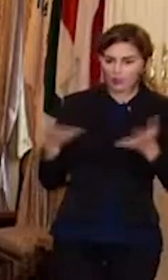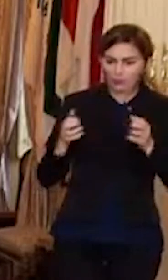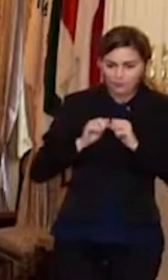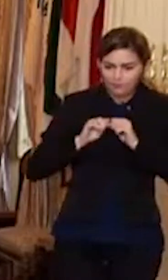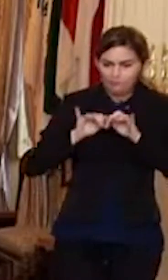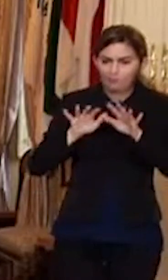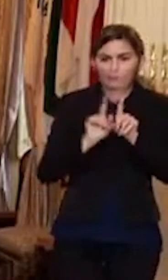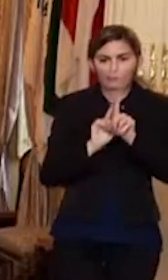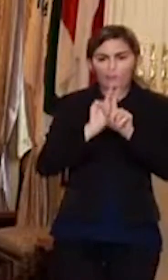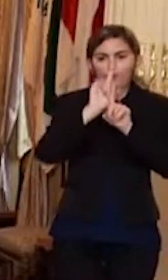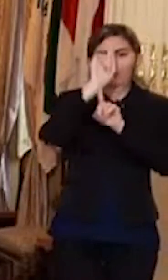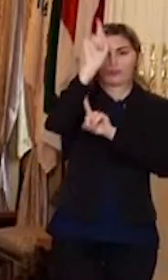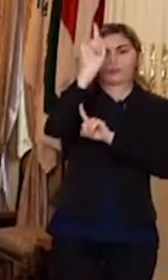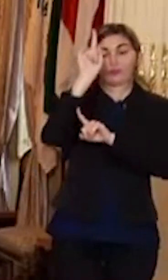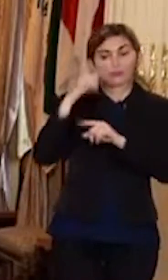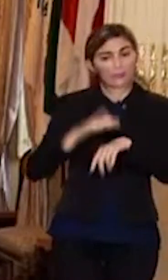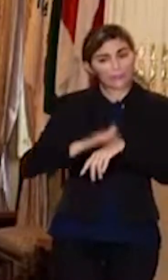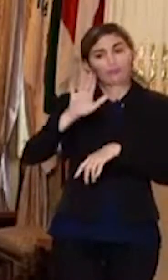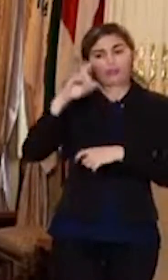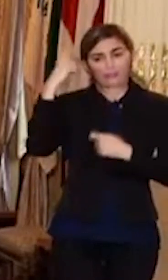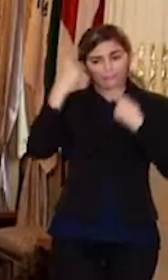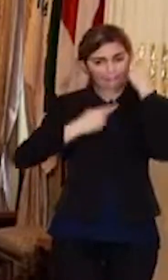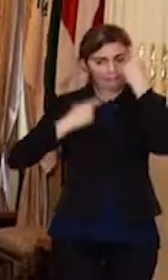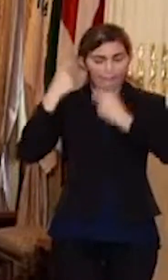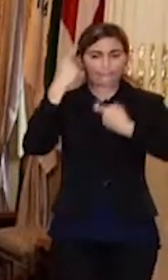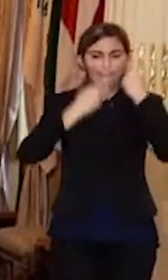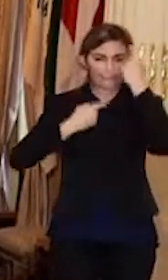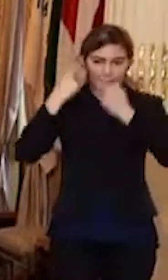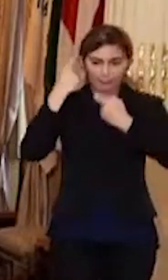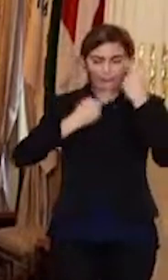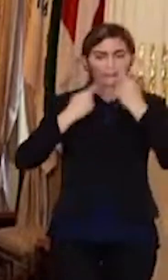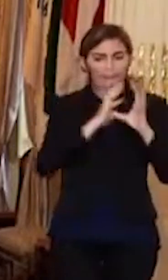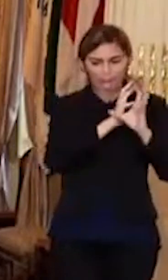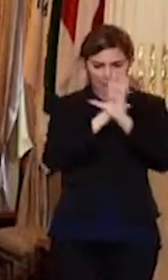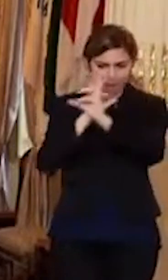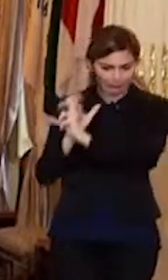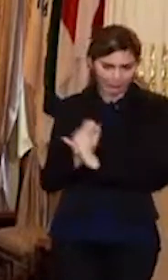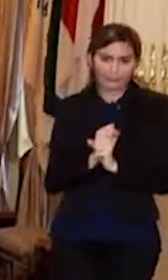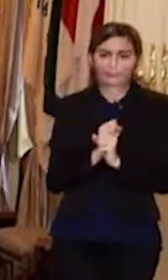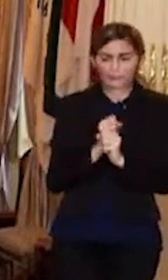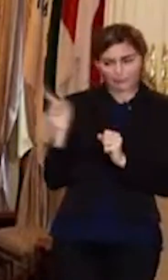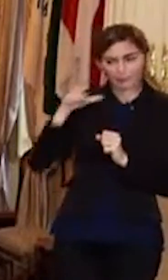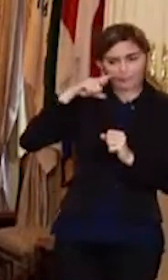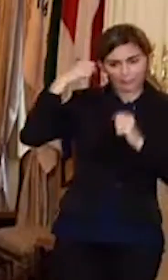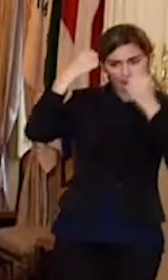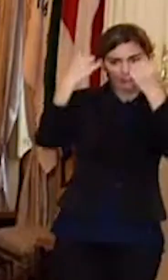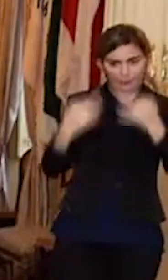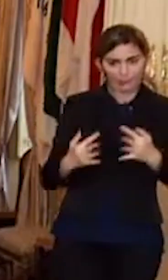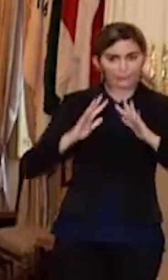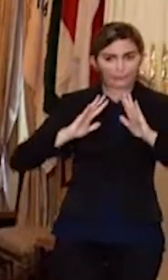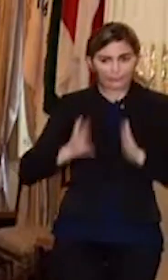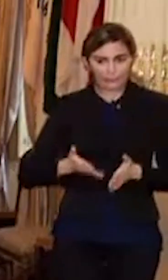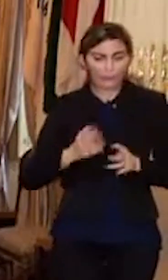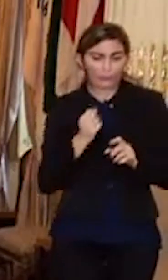de número de casos e muito mais preocupante justamente pelos dados que Doutor André já falou